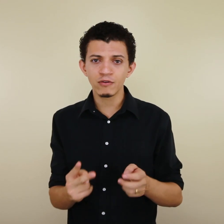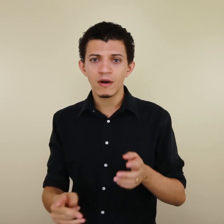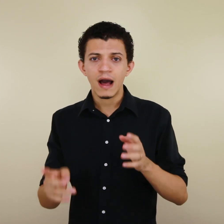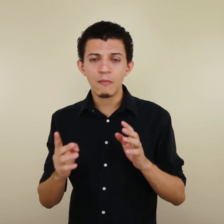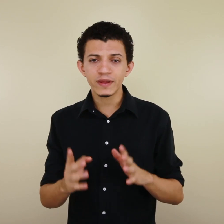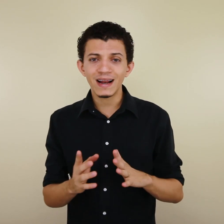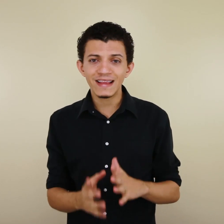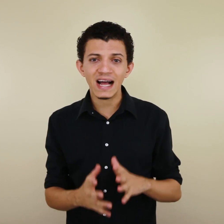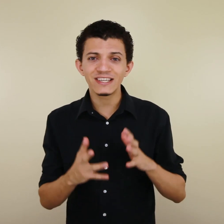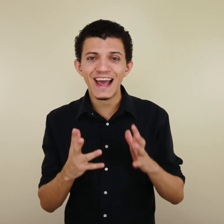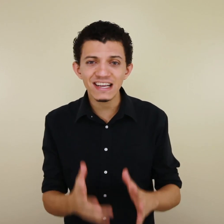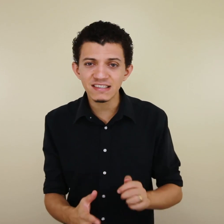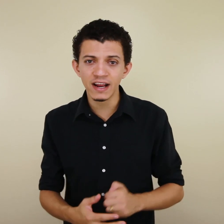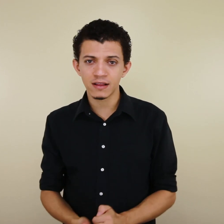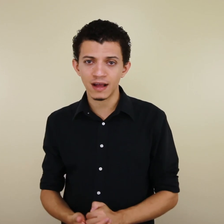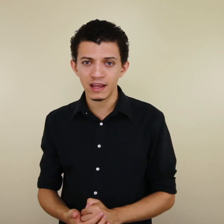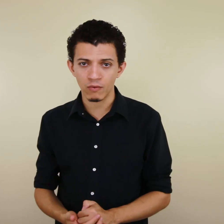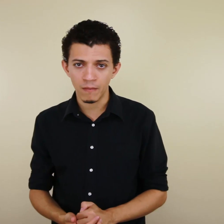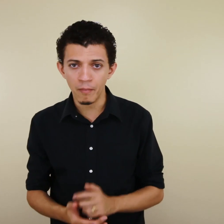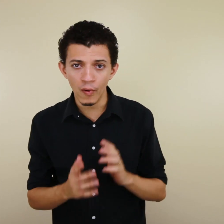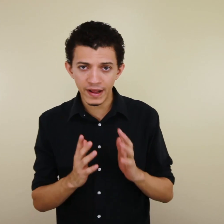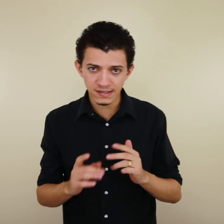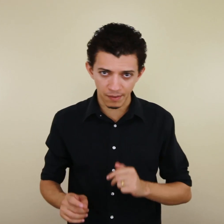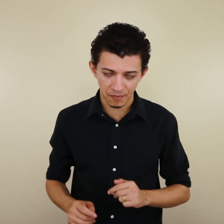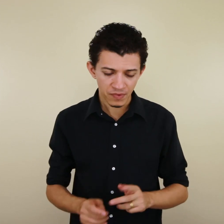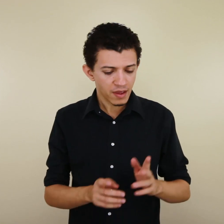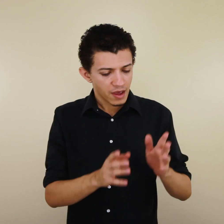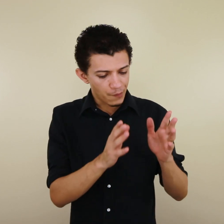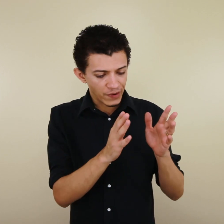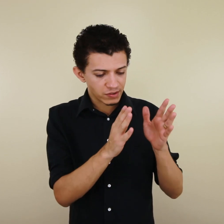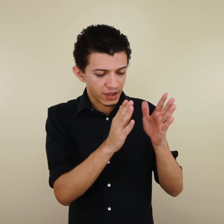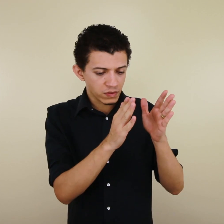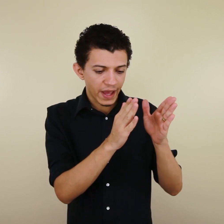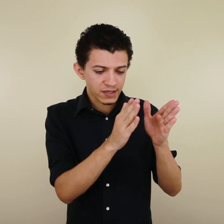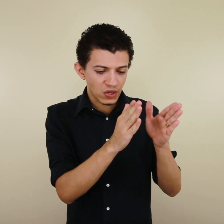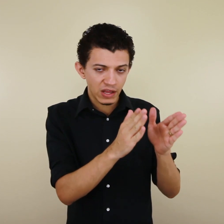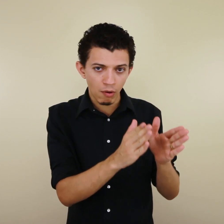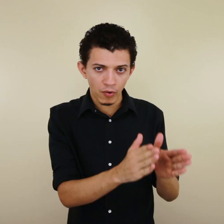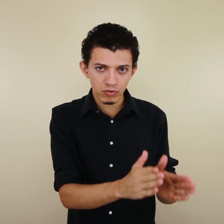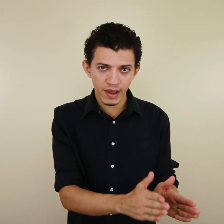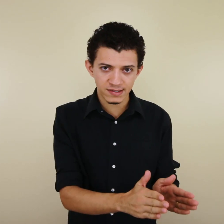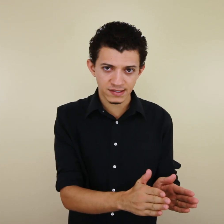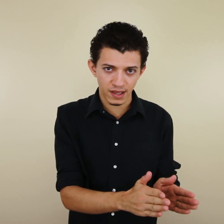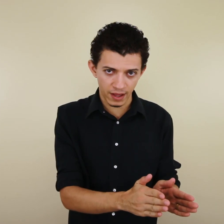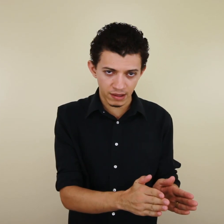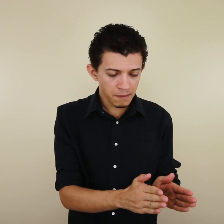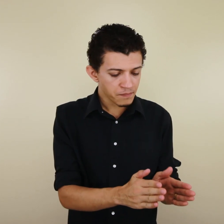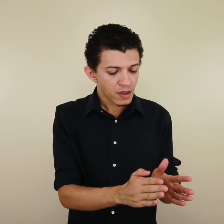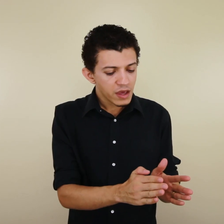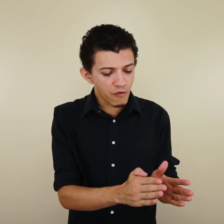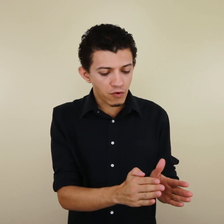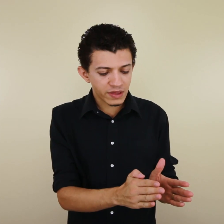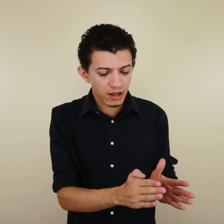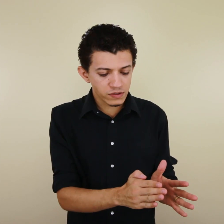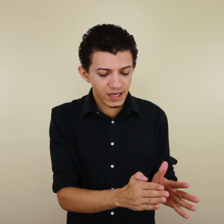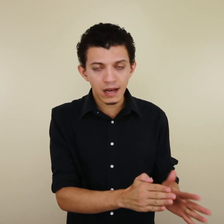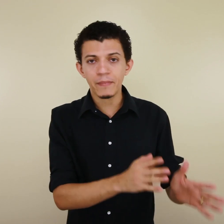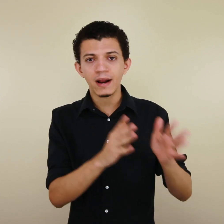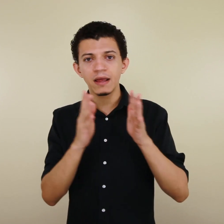envolvendo a modalidade escrita da língua. Por exemplo, eu posso ter um texto em língua portuguesa escrita e eu vou traduzir ele para